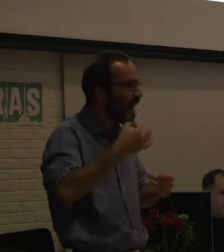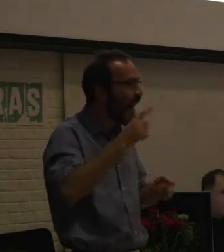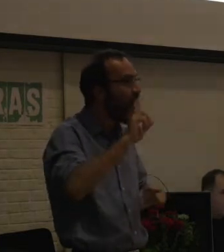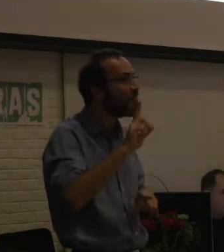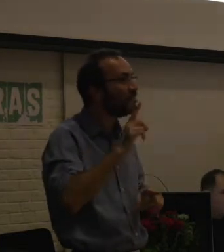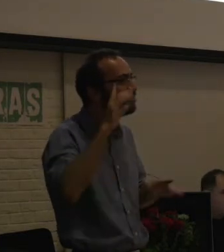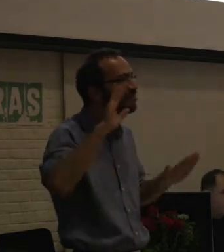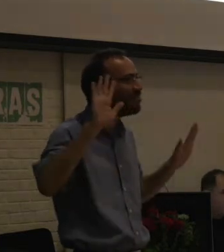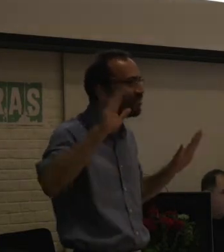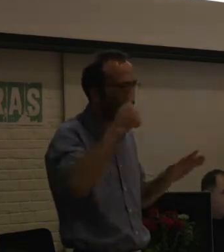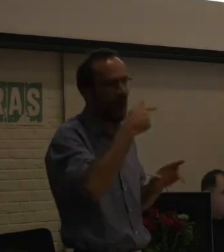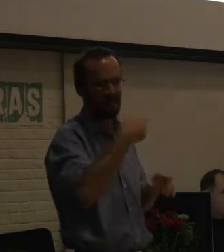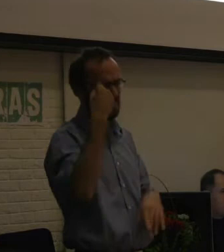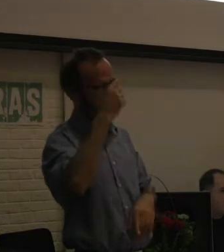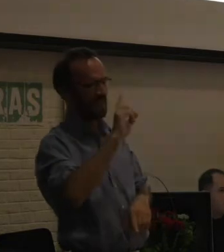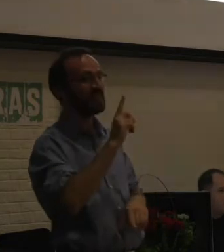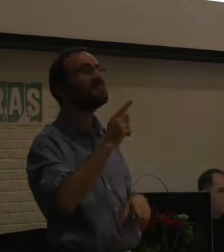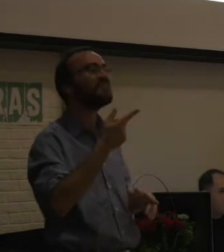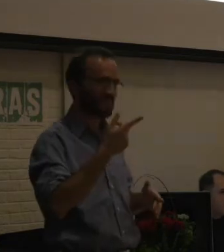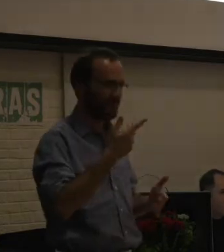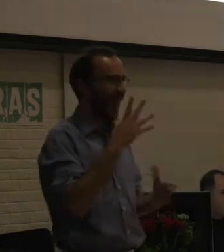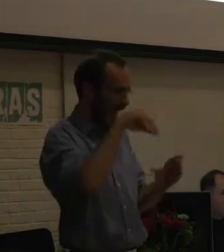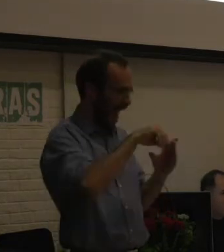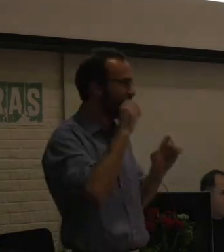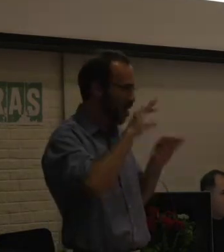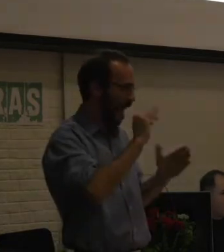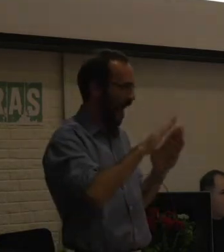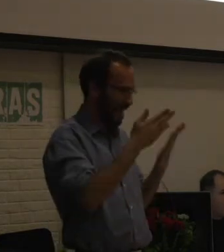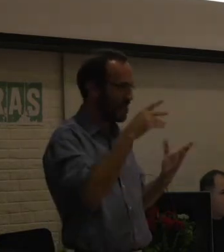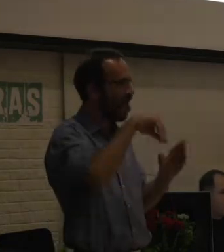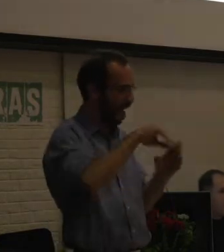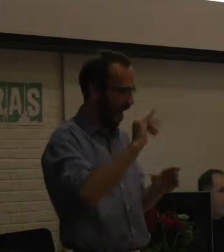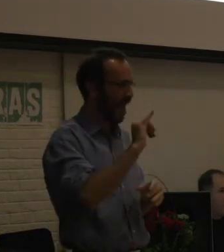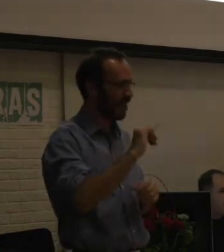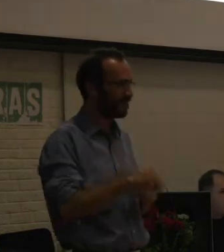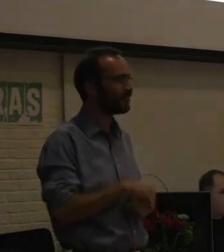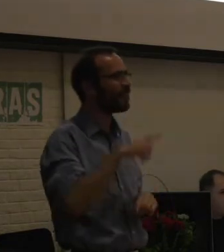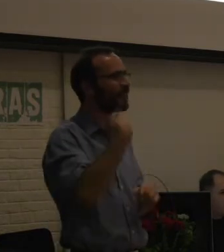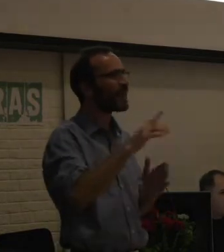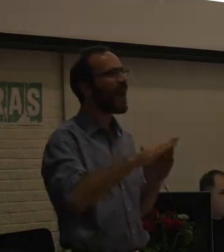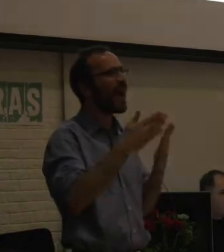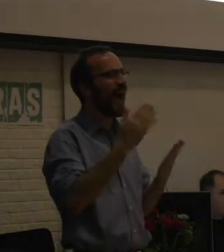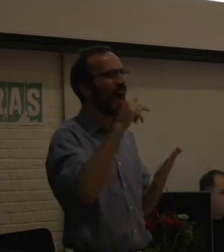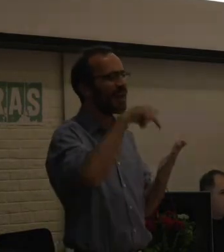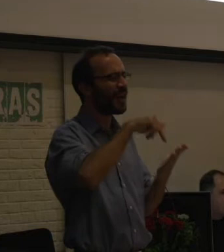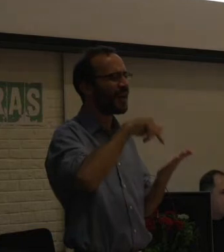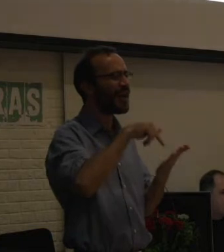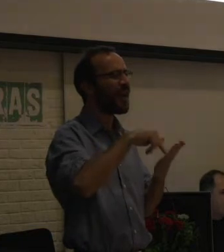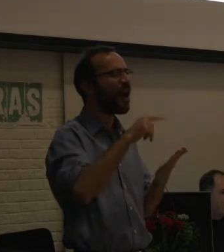luego termino el libro con un capítulo dedicado a las huellas masónicas que podemos encontrar